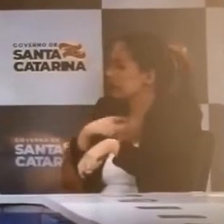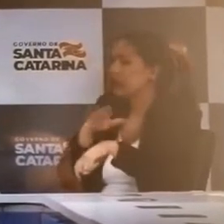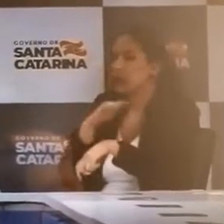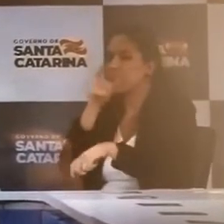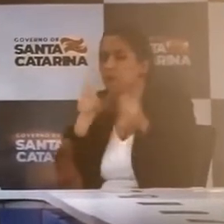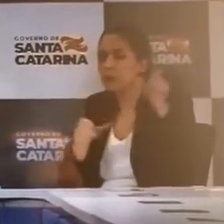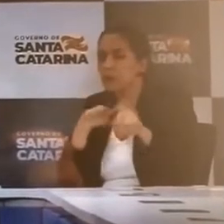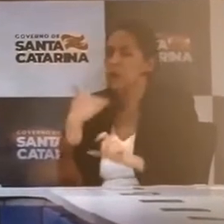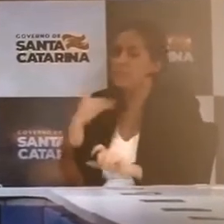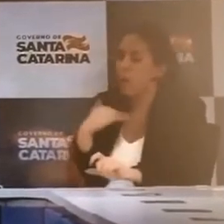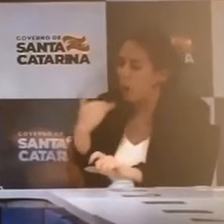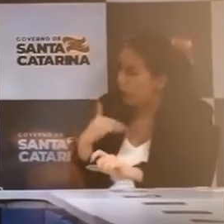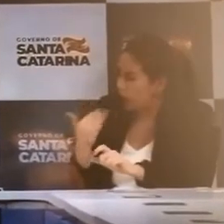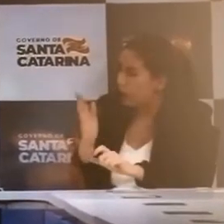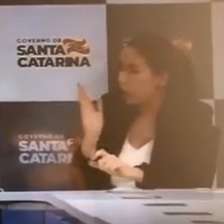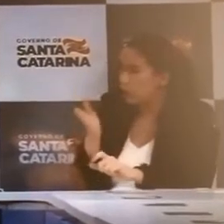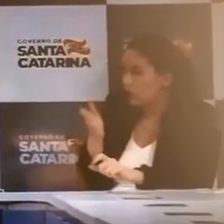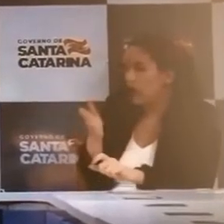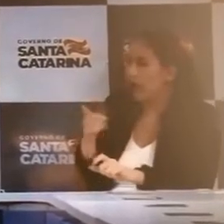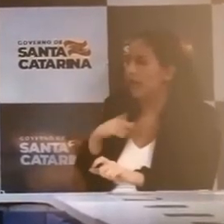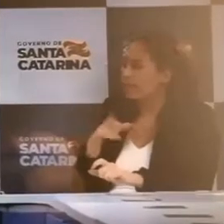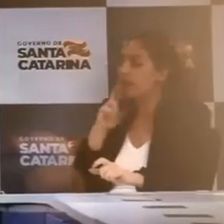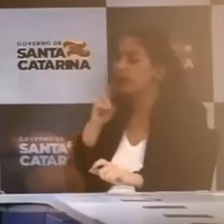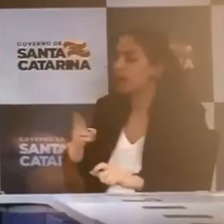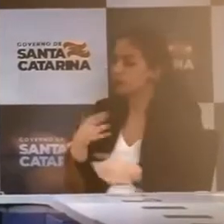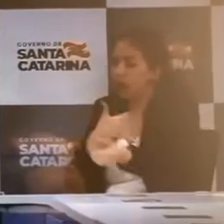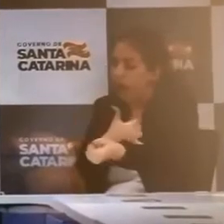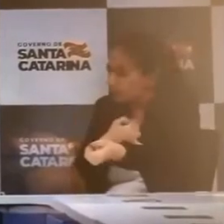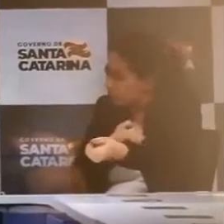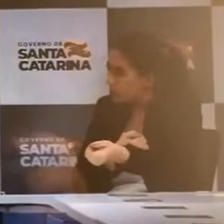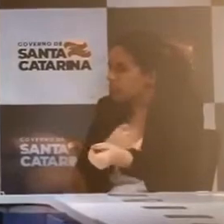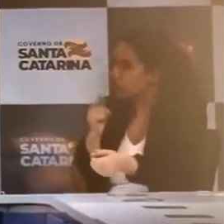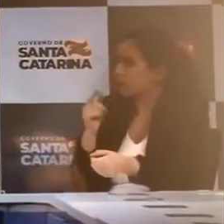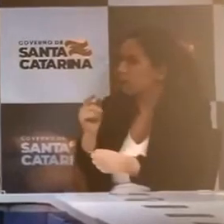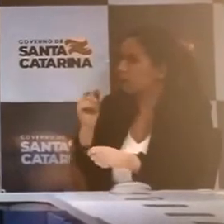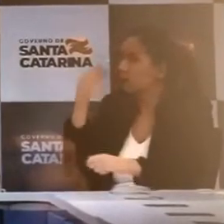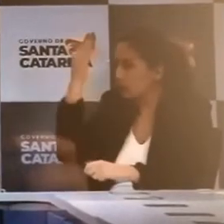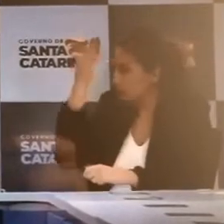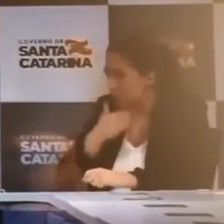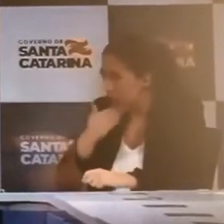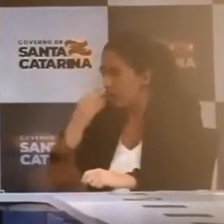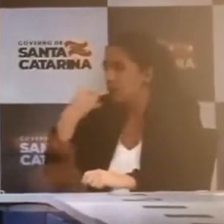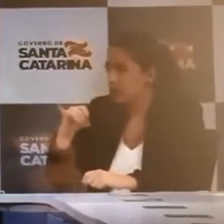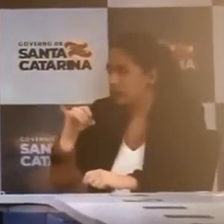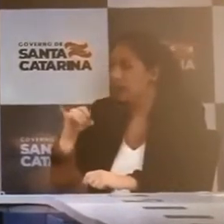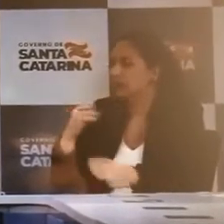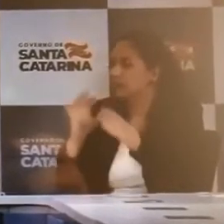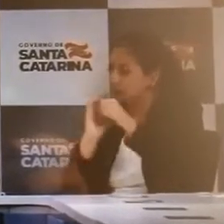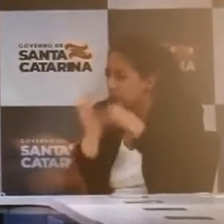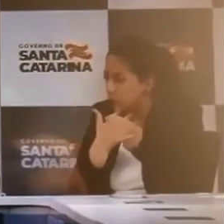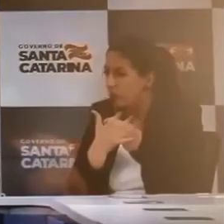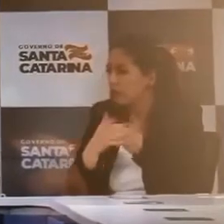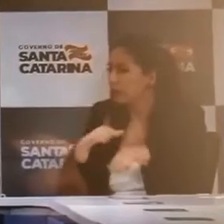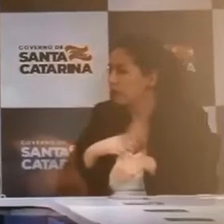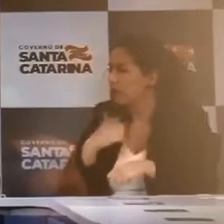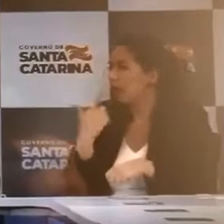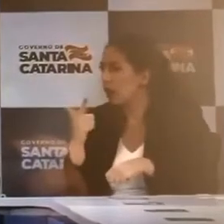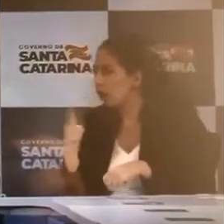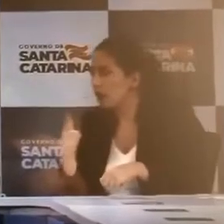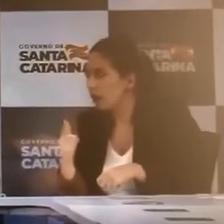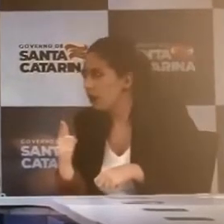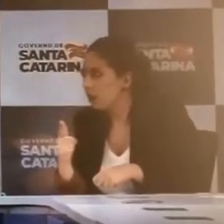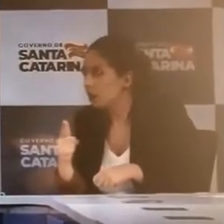coronavírus. Esses resultados ficaram prontos? Sim, nós já tivemos, inclusive, um caso suspeito que aconteceu em uma outra cidade do